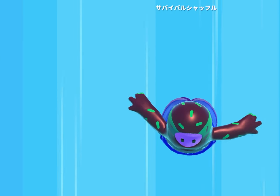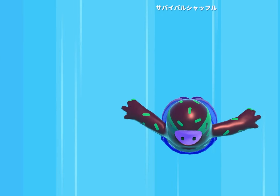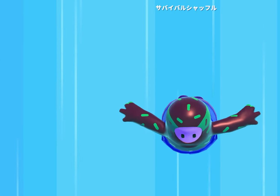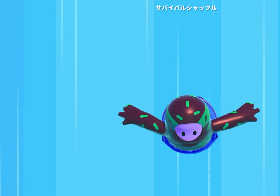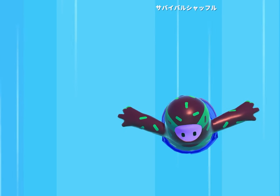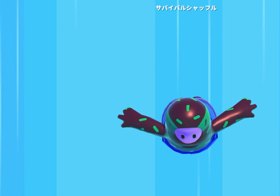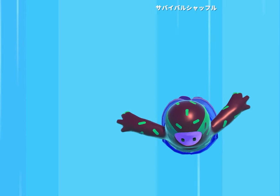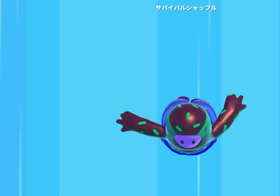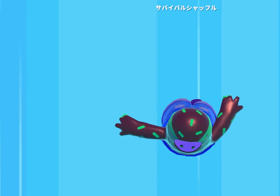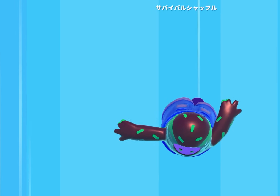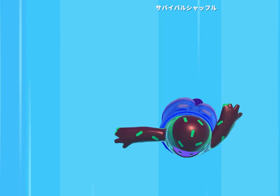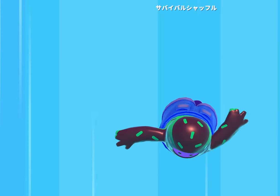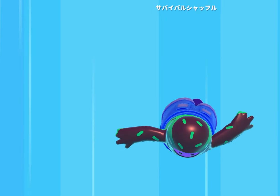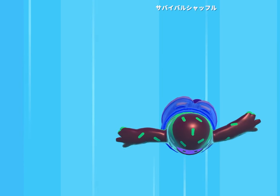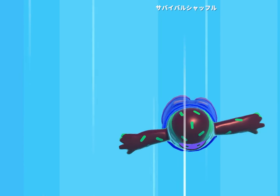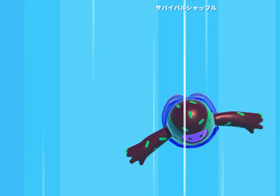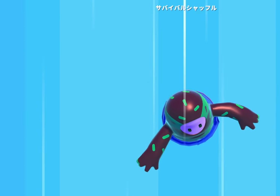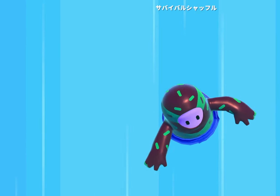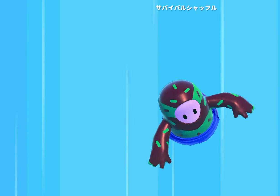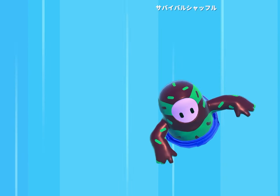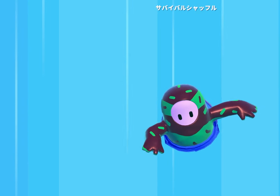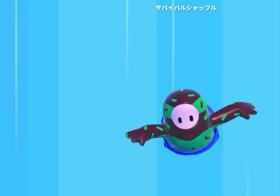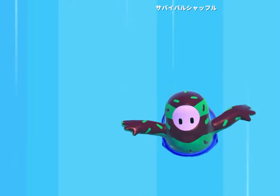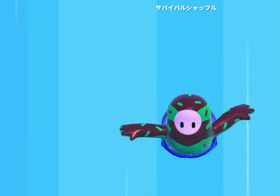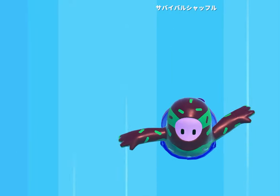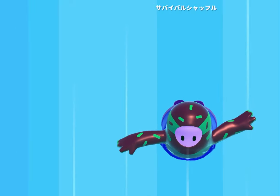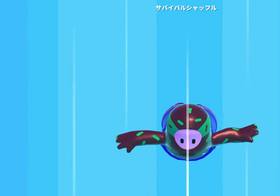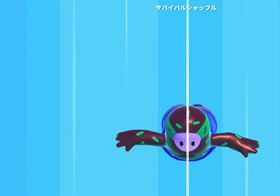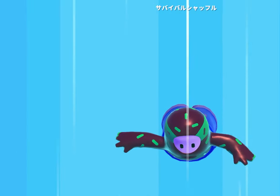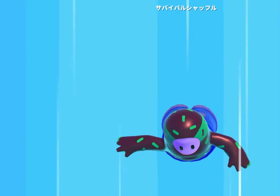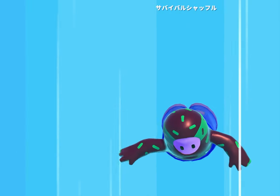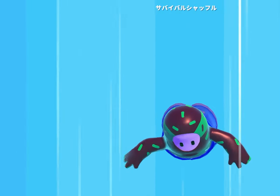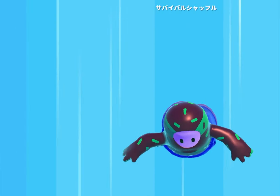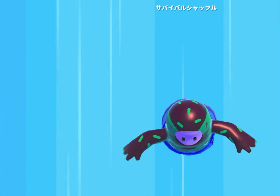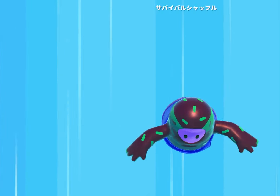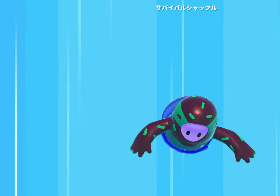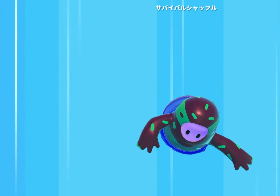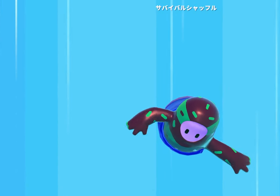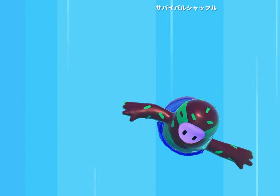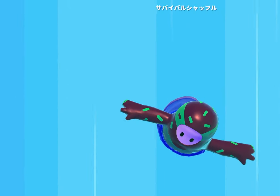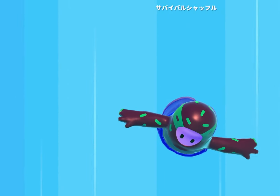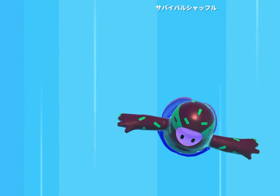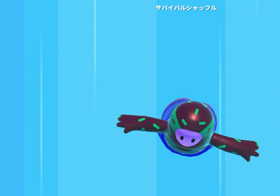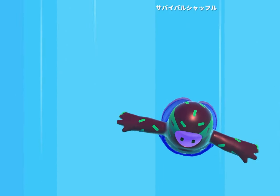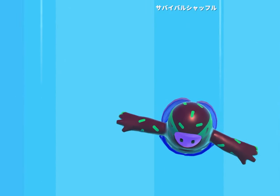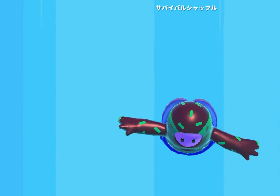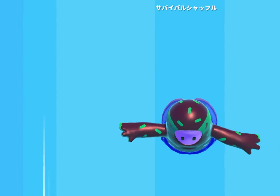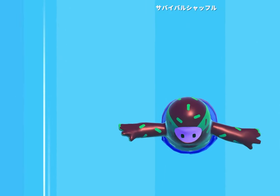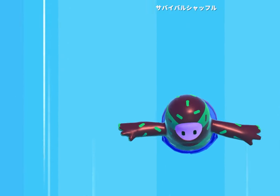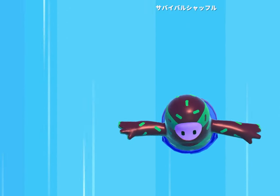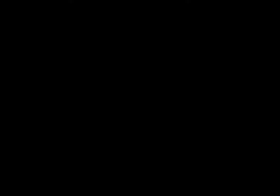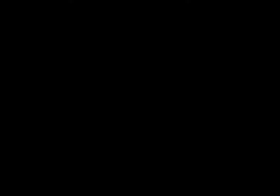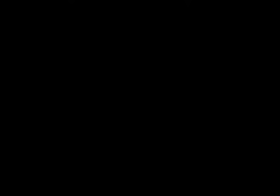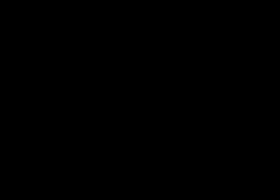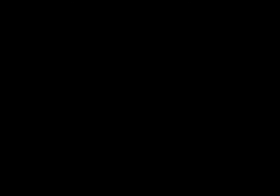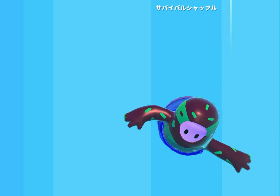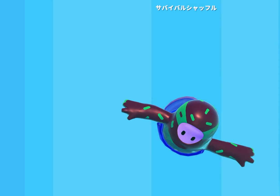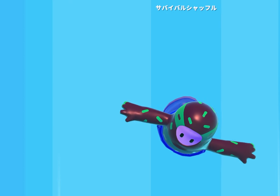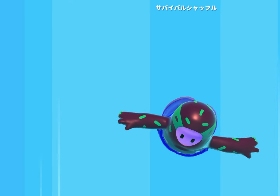そうですね見た目やっぱ黒いじゃないですか全身黒い服装じゃないですかセンスもなんか大人だなっていうかゴキブリ